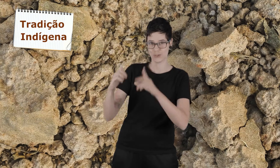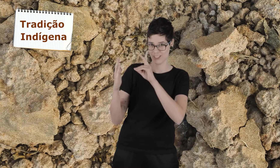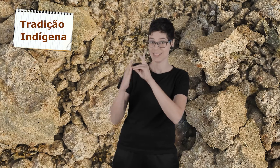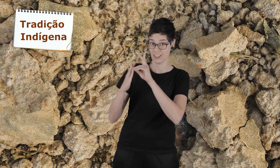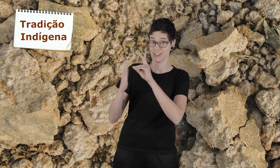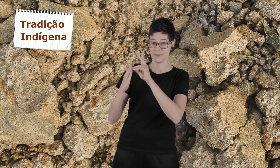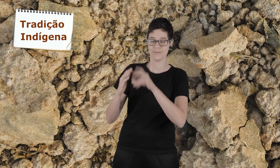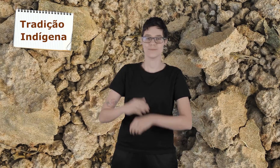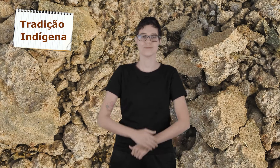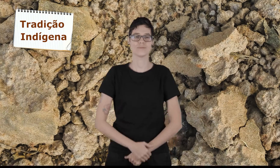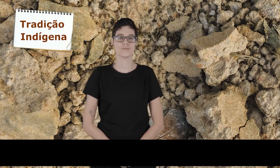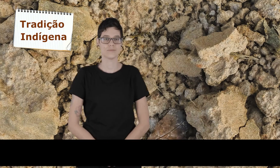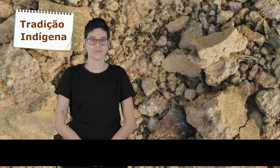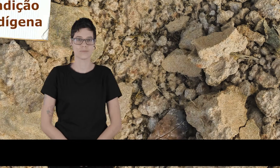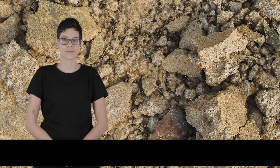Tradição indígena.